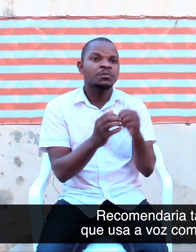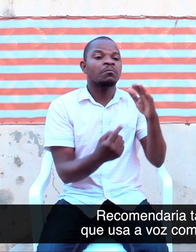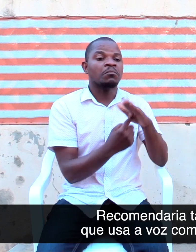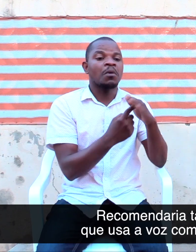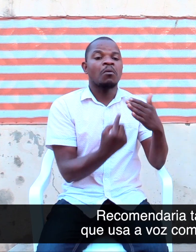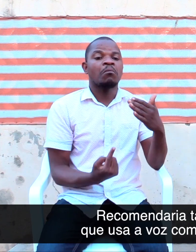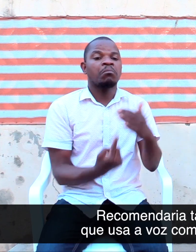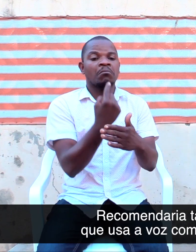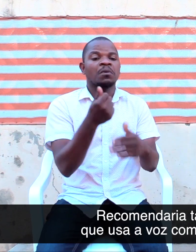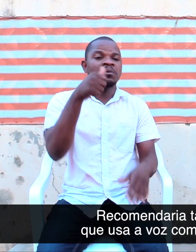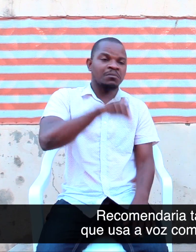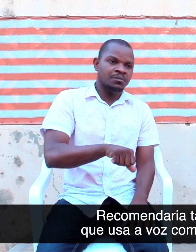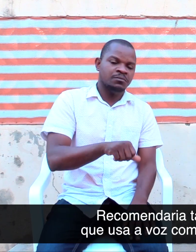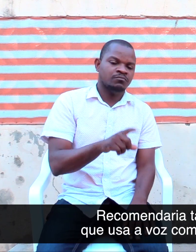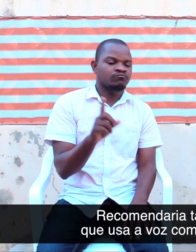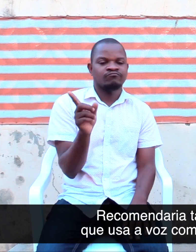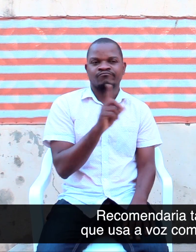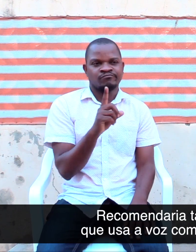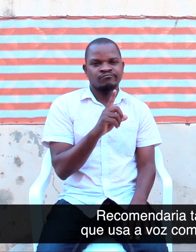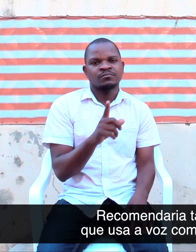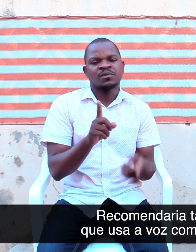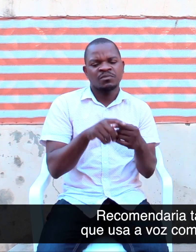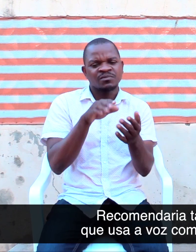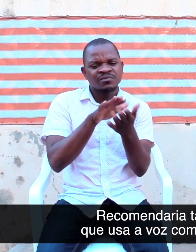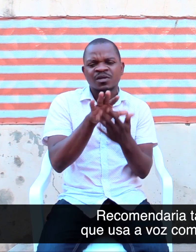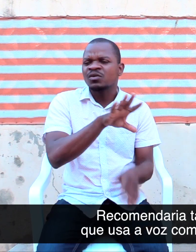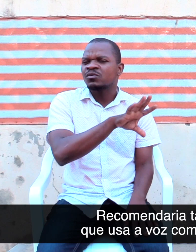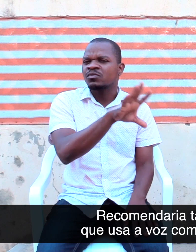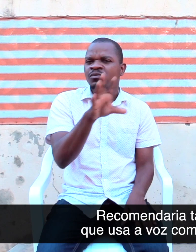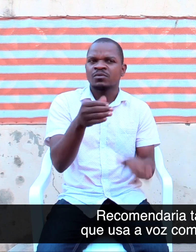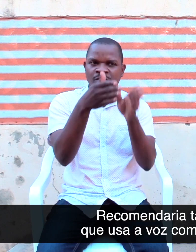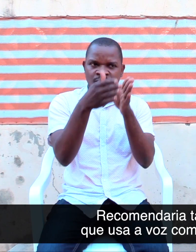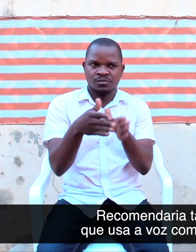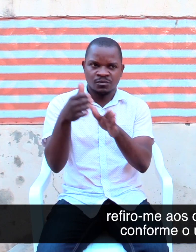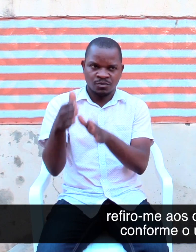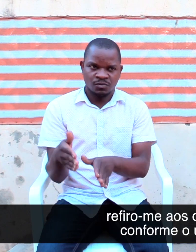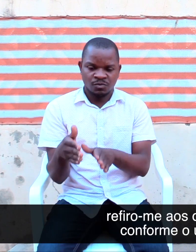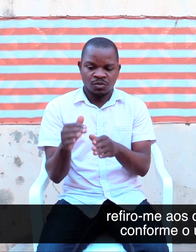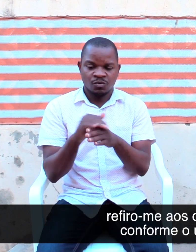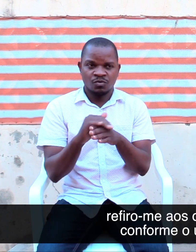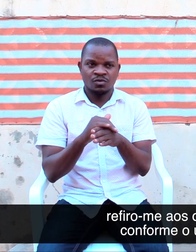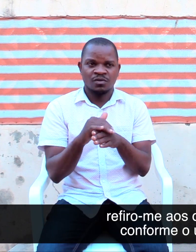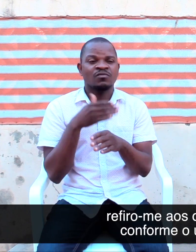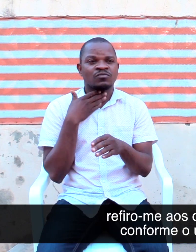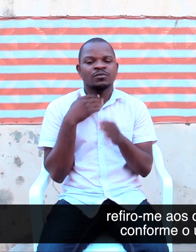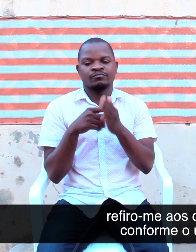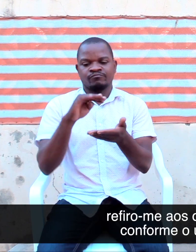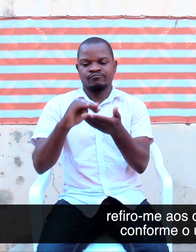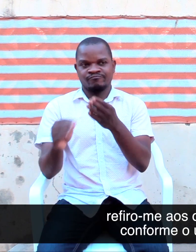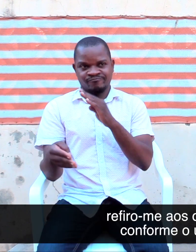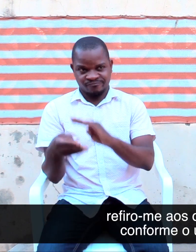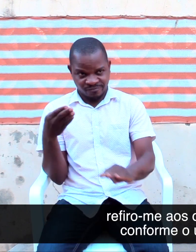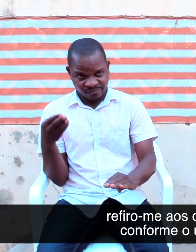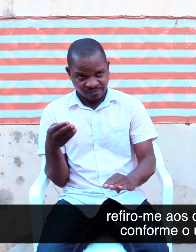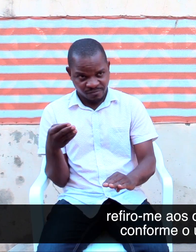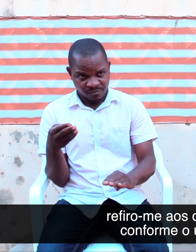E recomendaria também a toda pessoa que usa a voz como instrumento de trabalho, refiro-me aos docentes, professores,